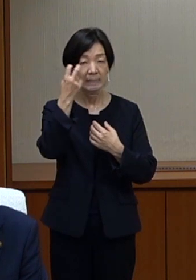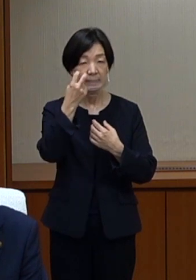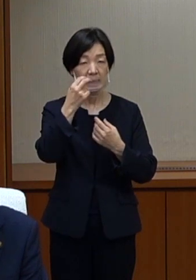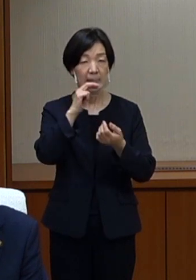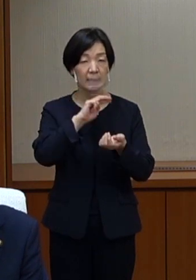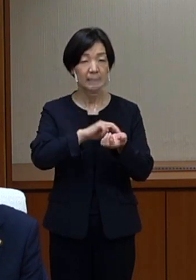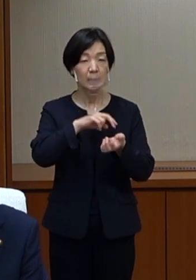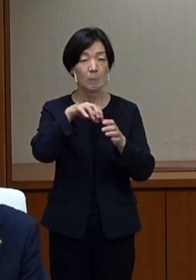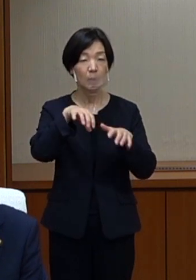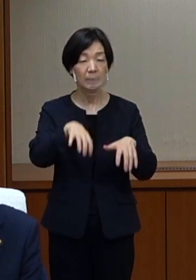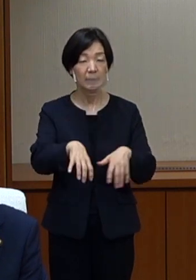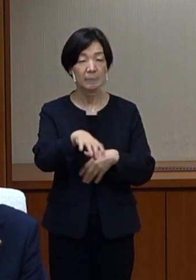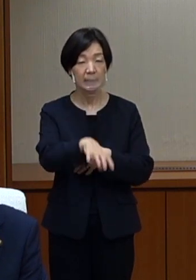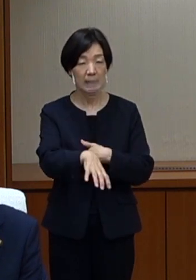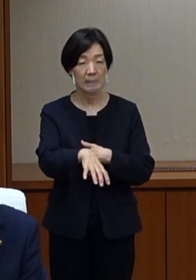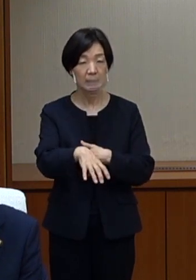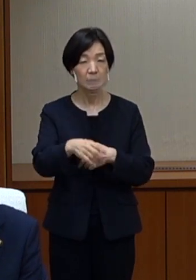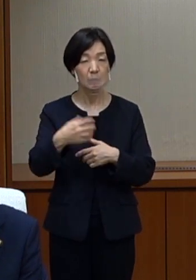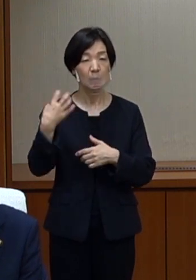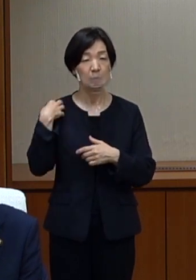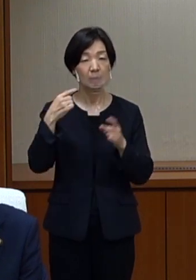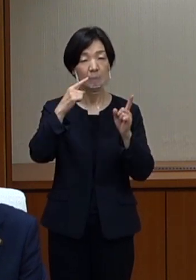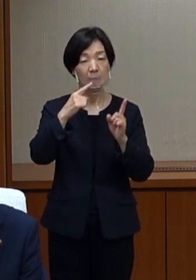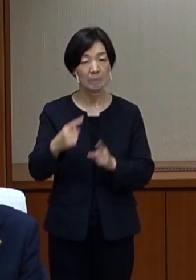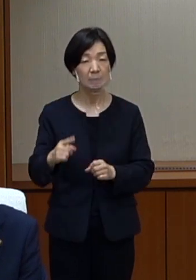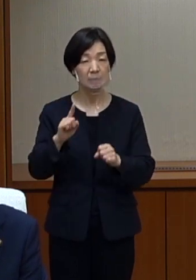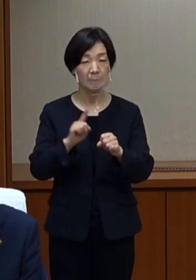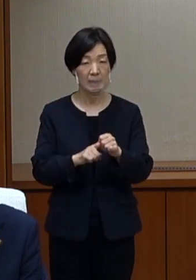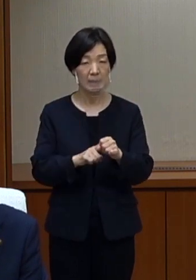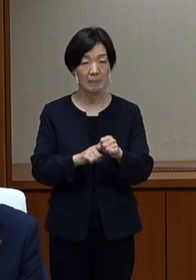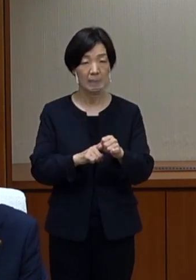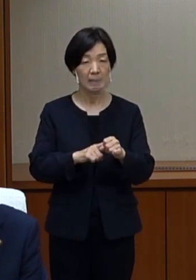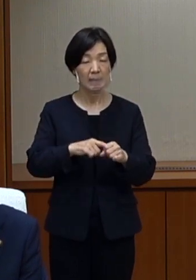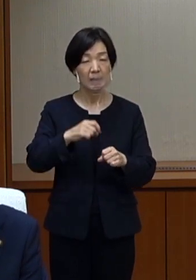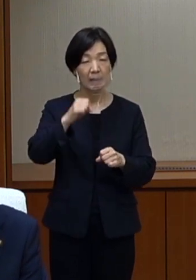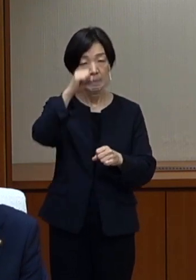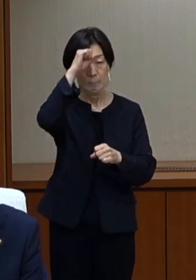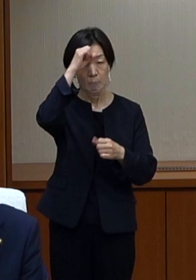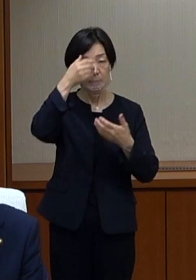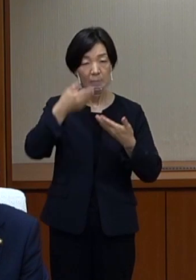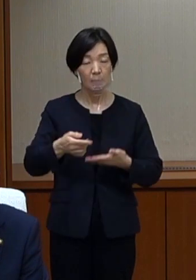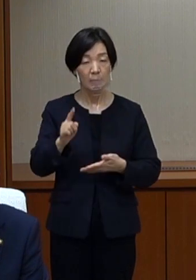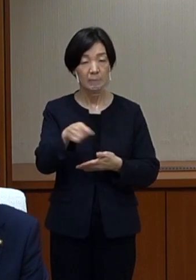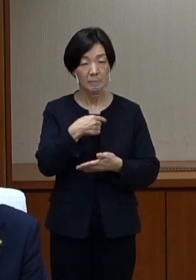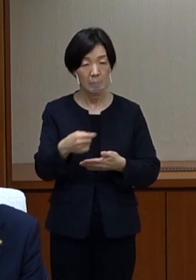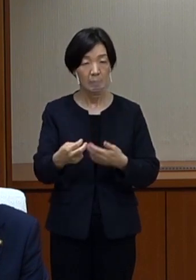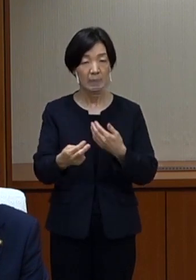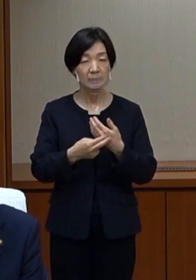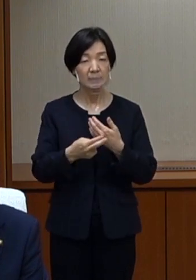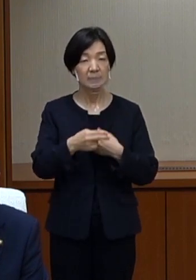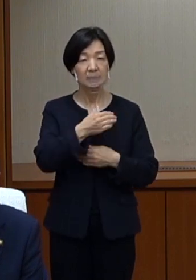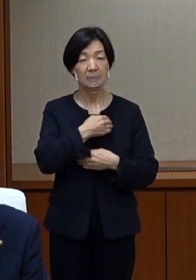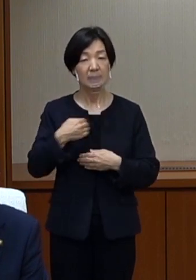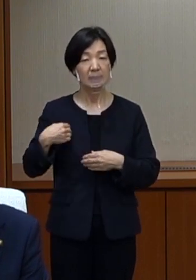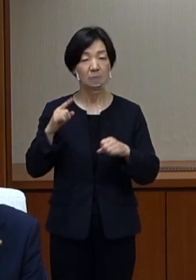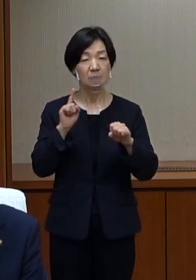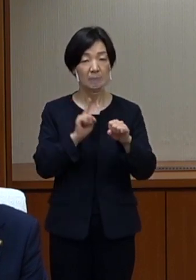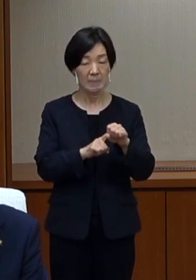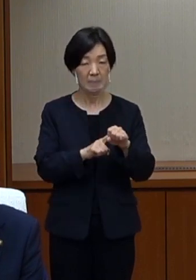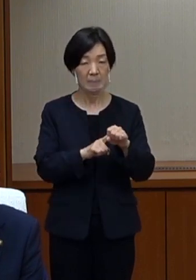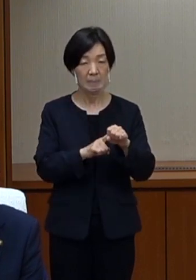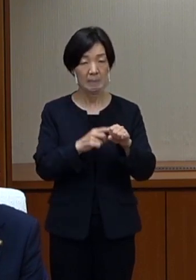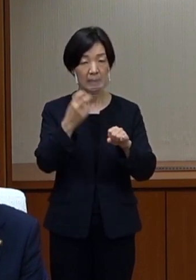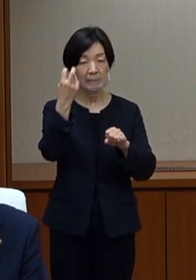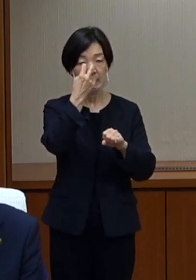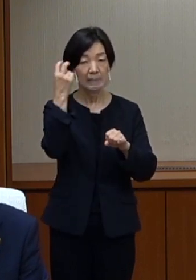減し、重症化リスクの高い方が受診できるよう、検査目的の受診はお